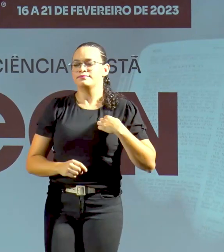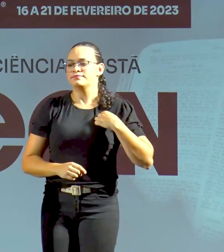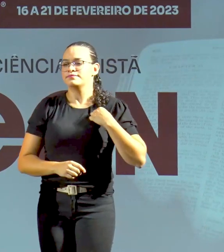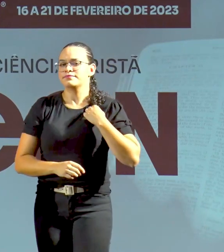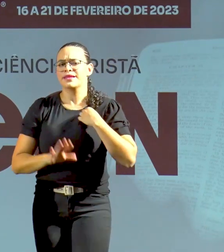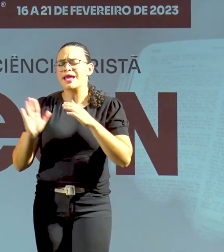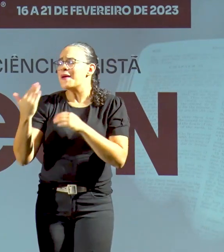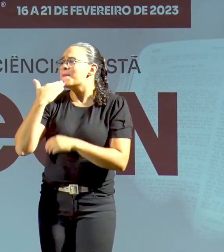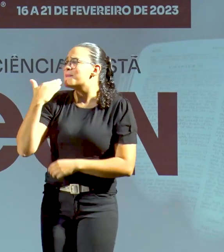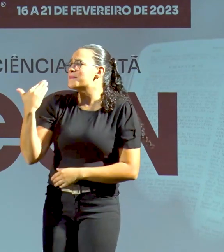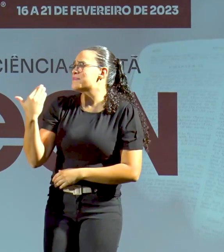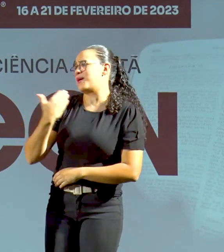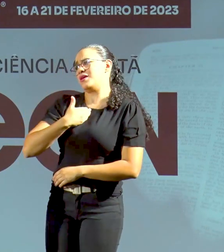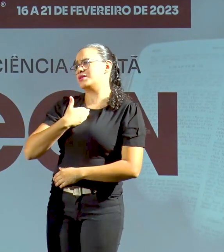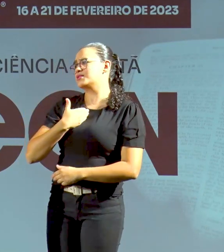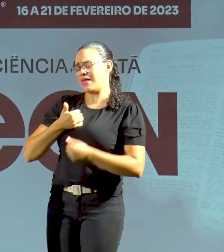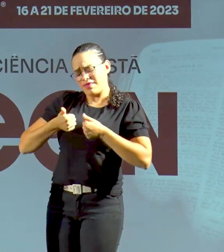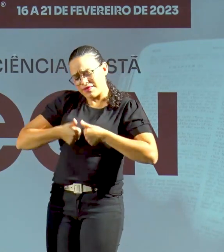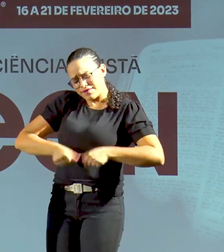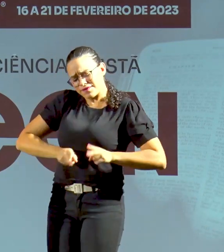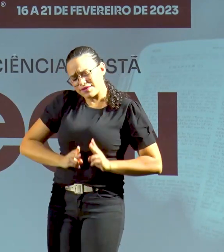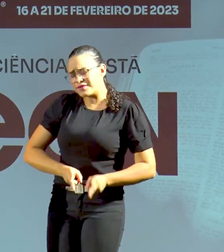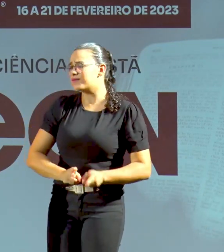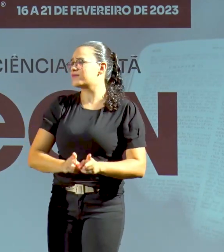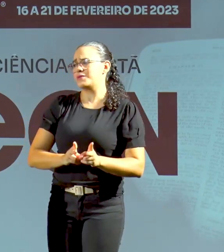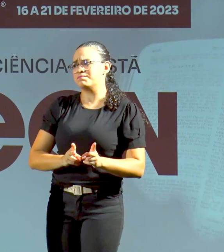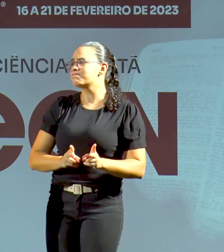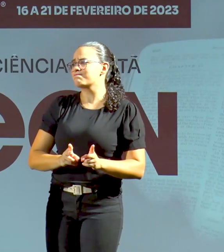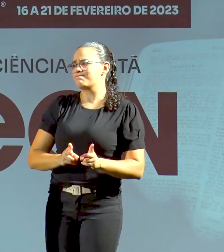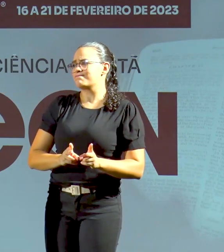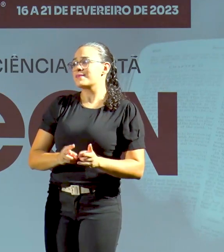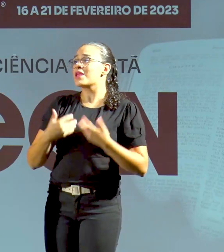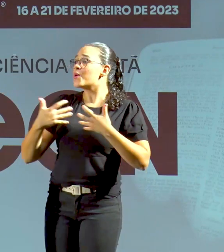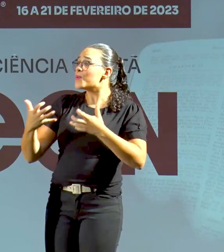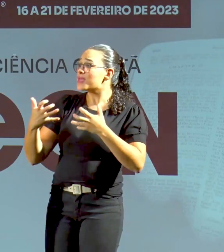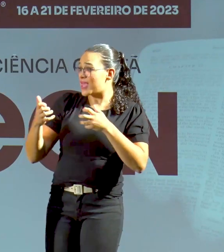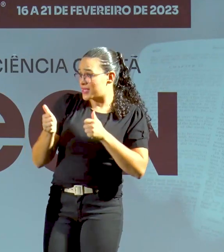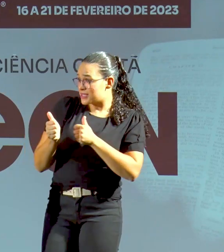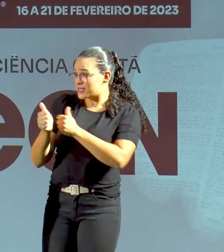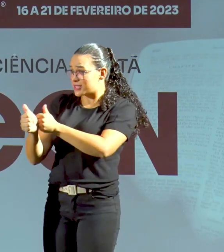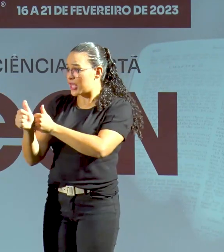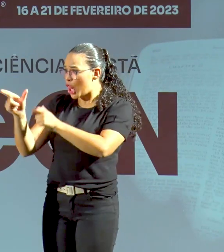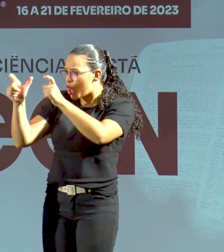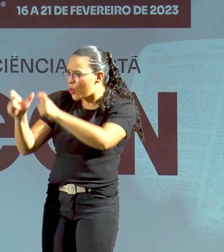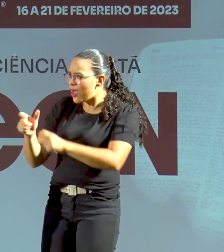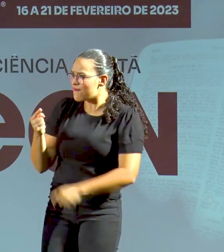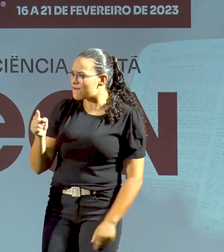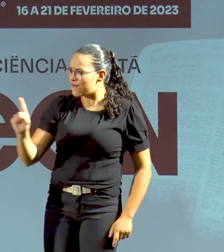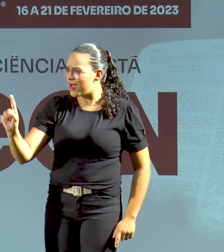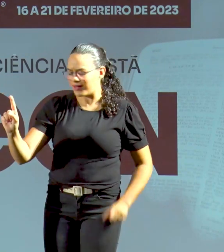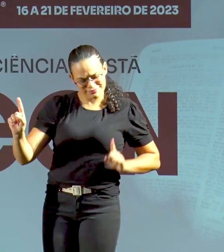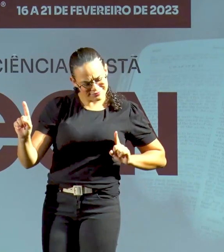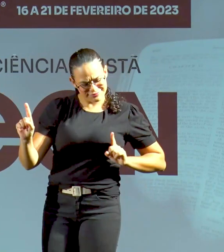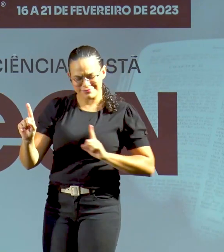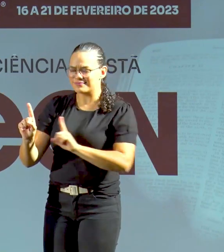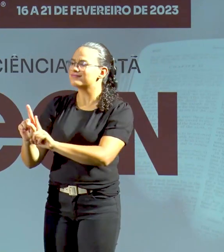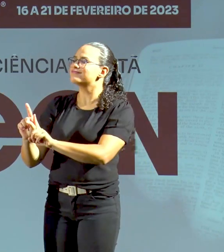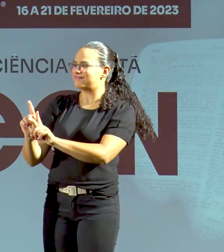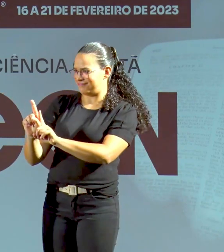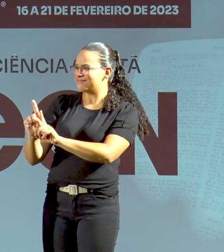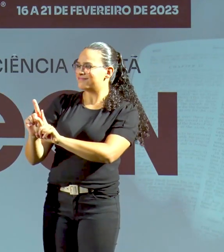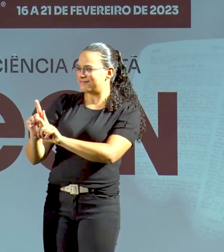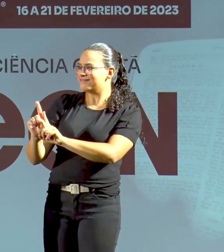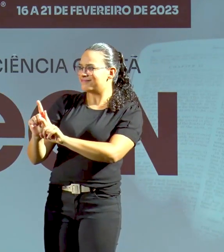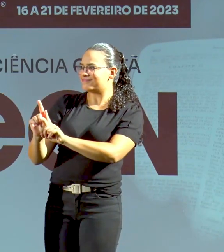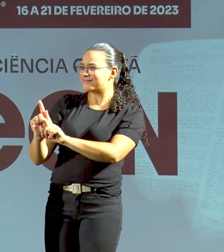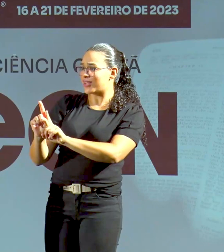para que te deixe e me obriga a não te seguir porque aonde quer que fores irei eu e